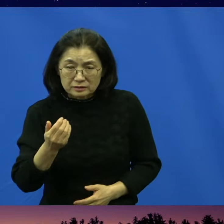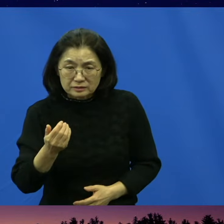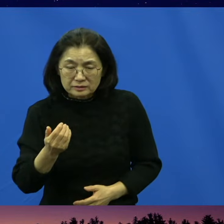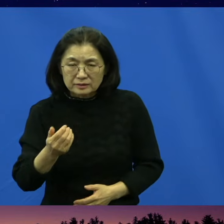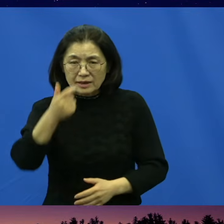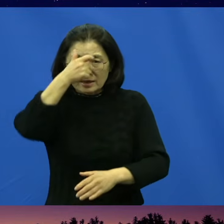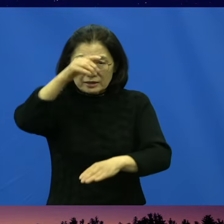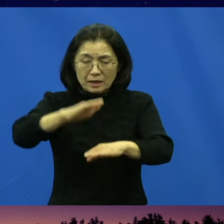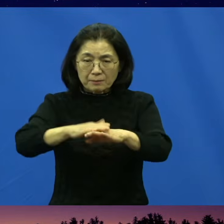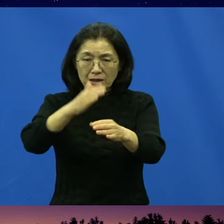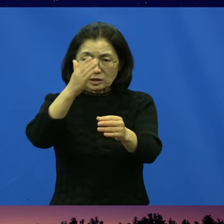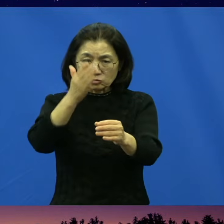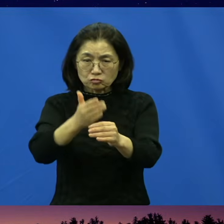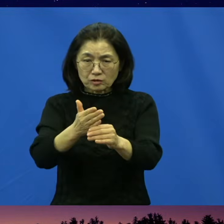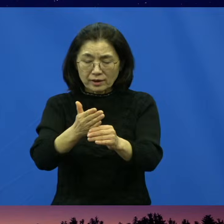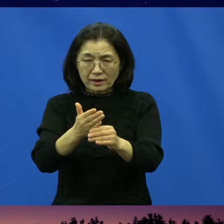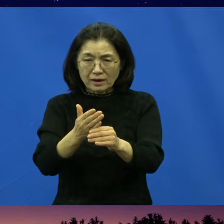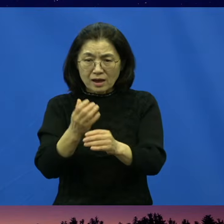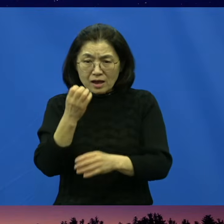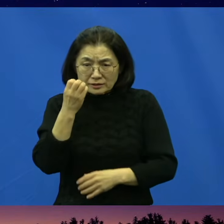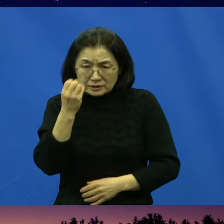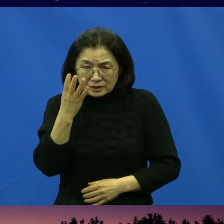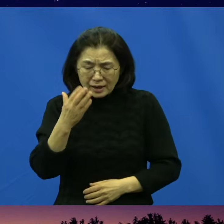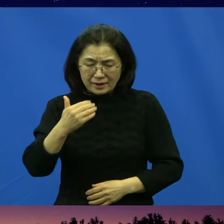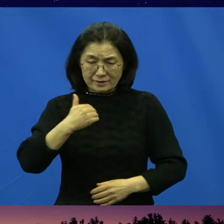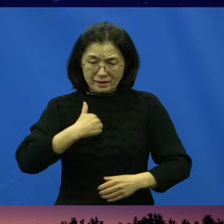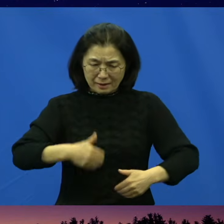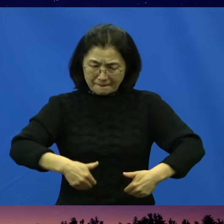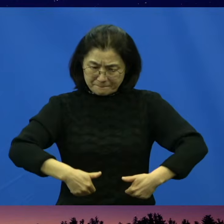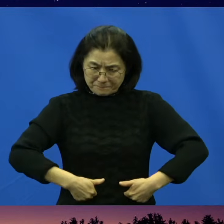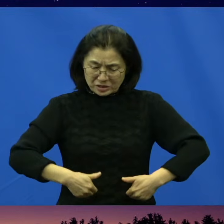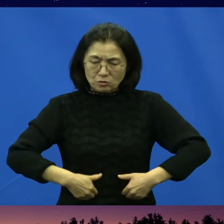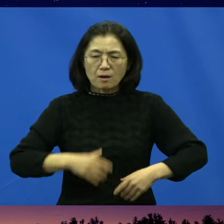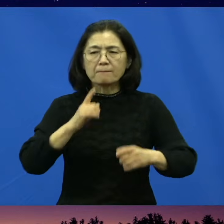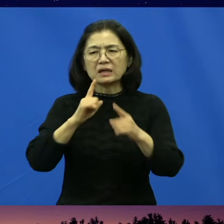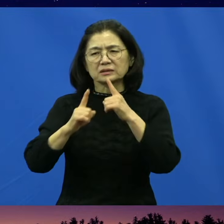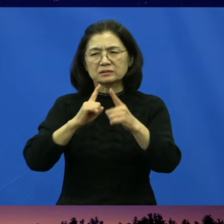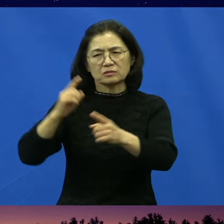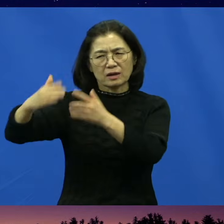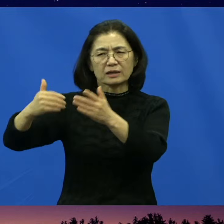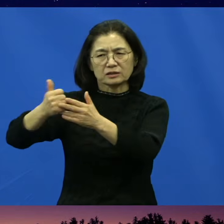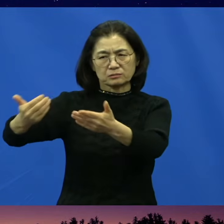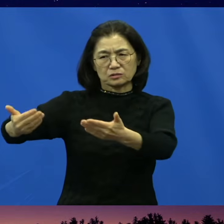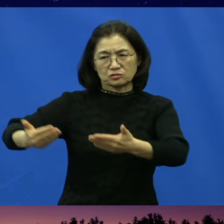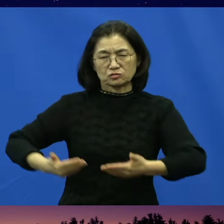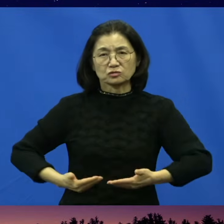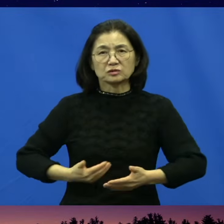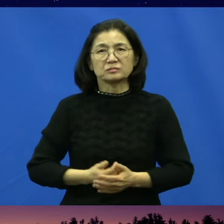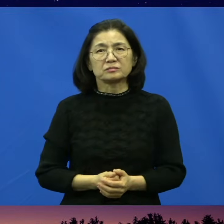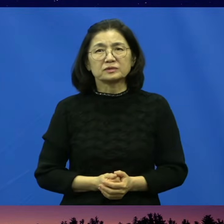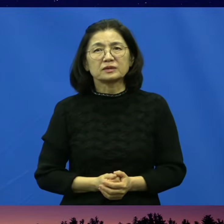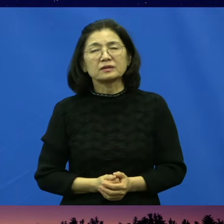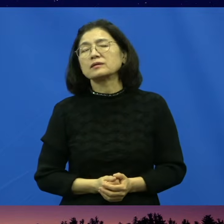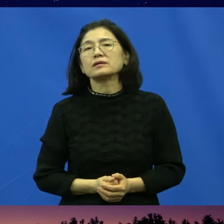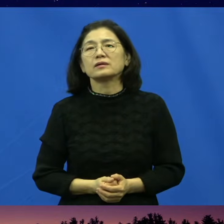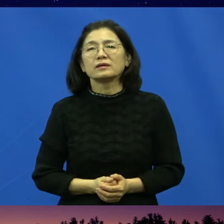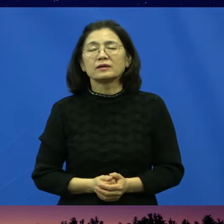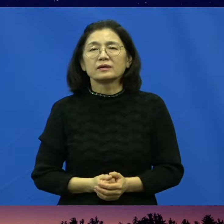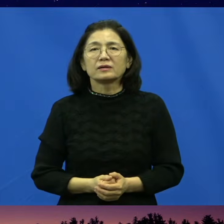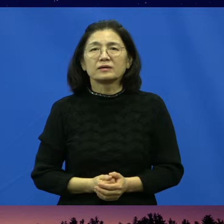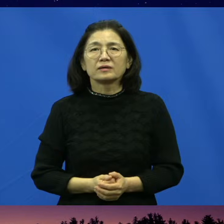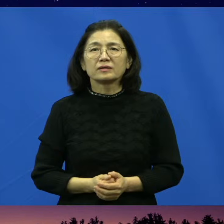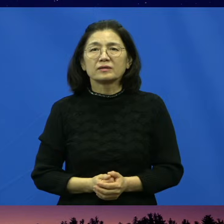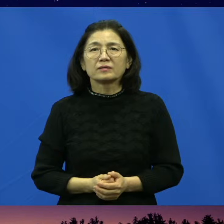주어지는 것입니다. 그러나 여러분, 믿음이 자라면서 이 말씀을 대하는 우리의 태도는